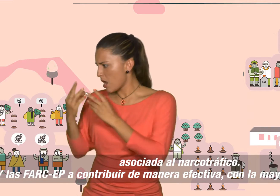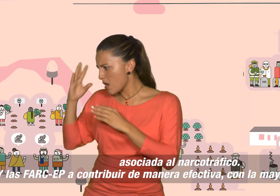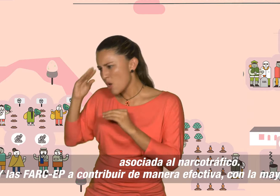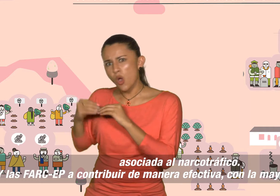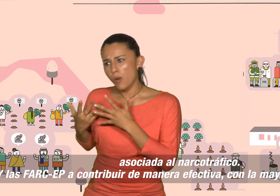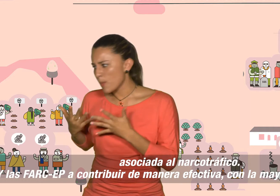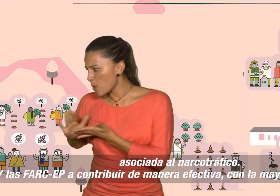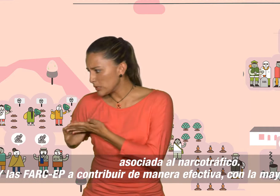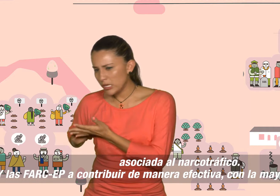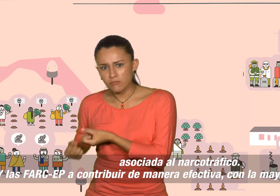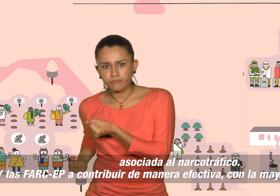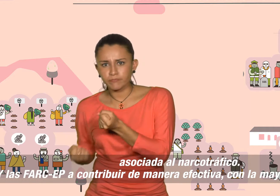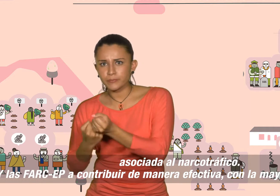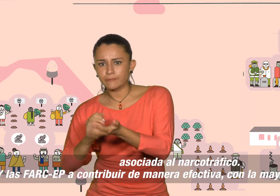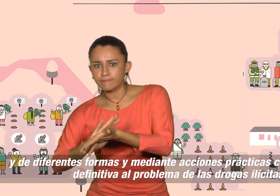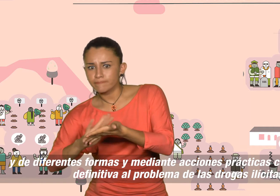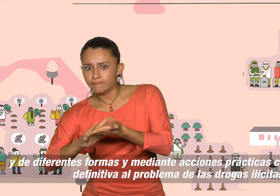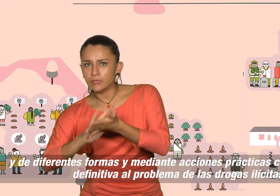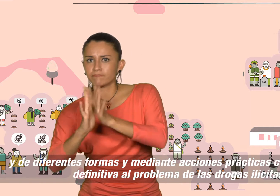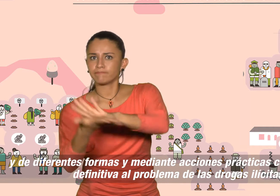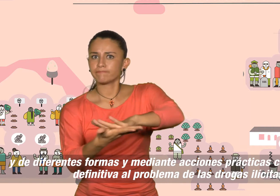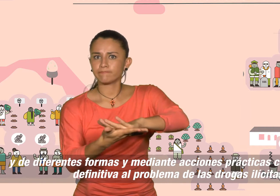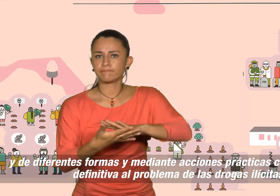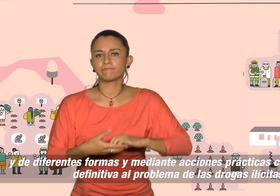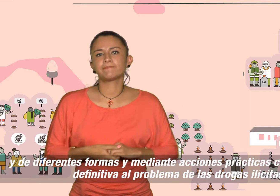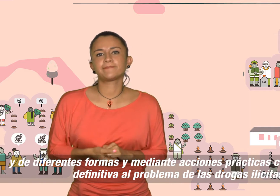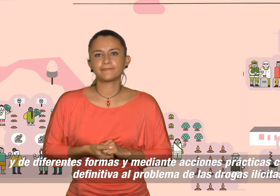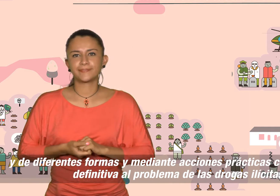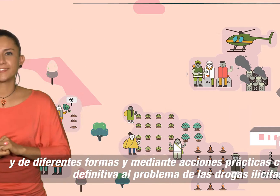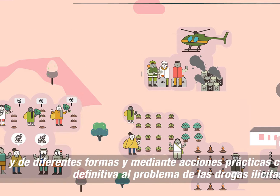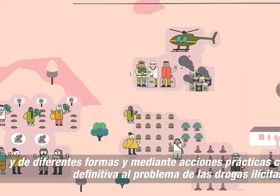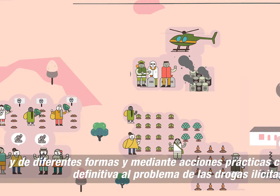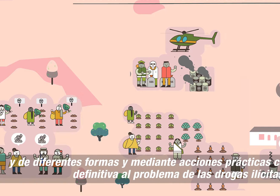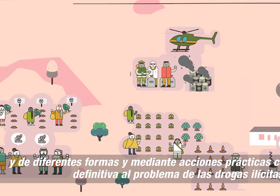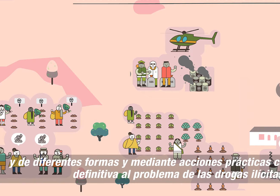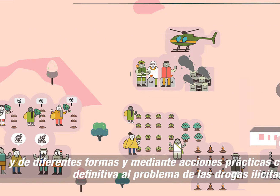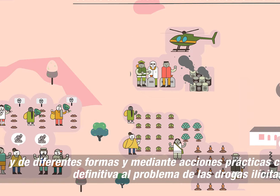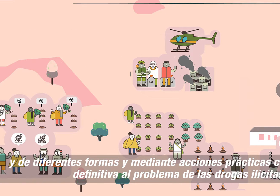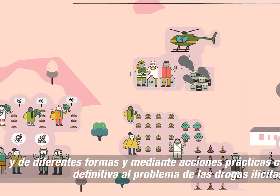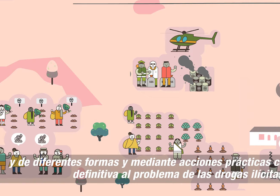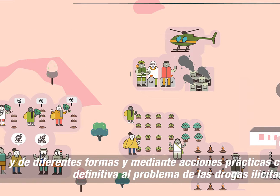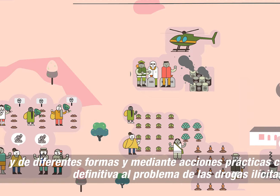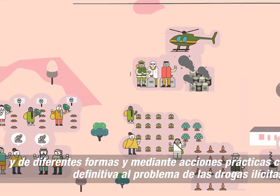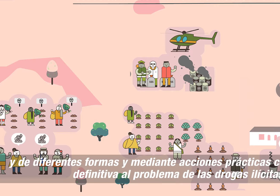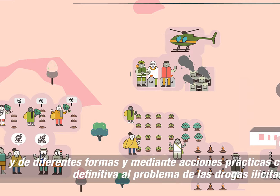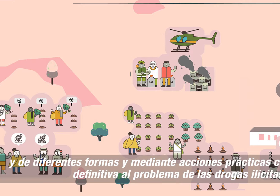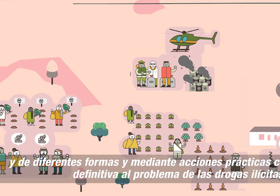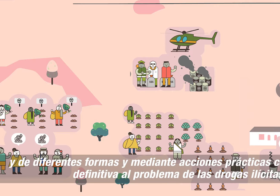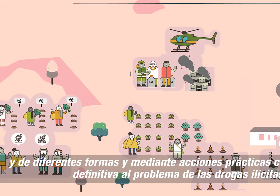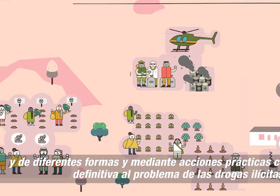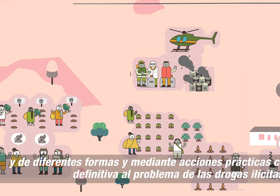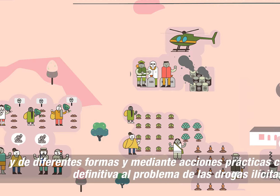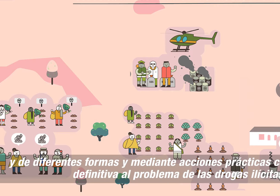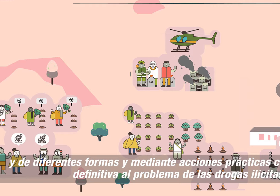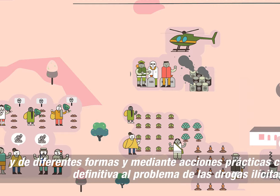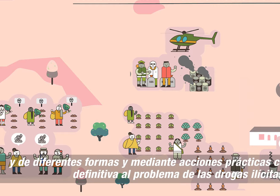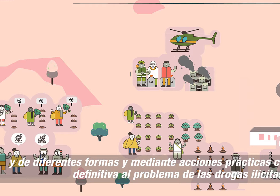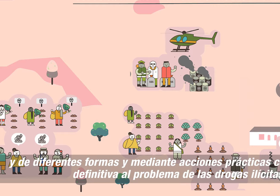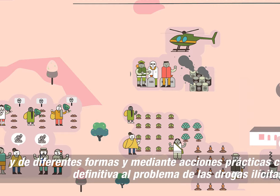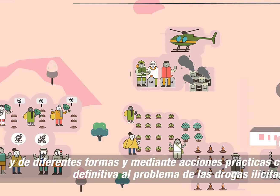con la mayor determinación y de diferentes formas y mediante acciones prácticas con la solución definitiva al problema